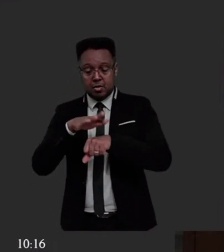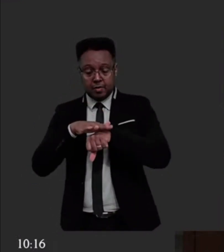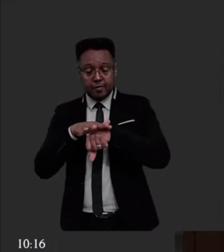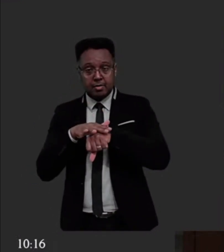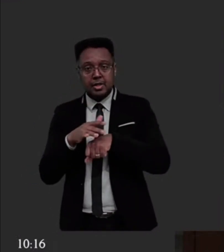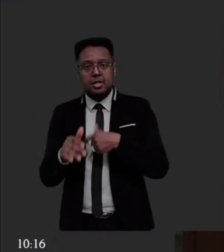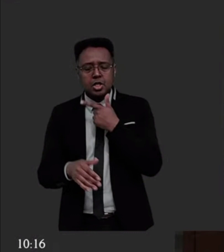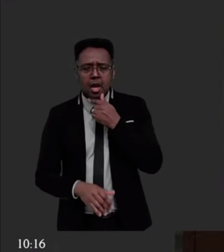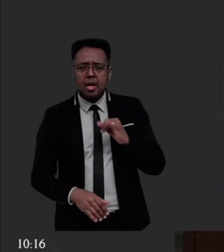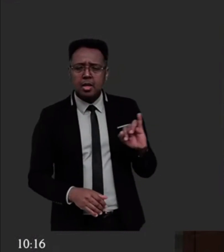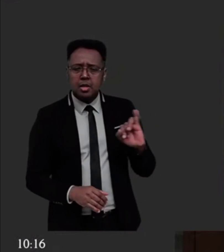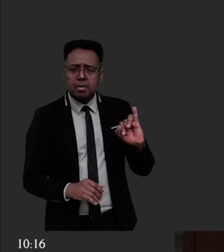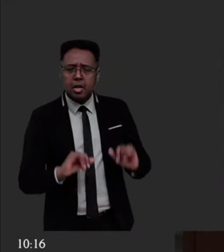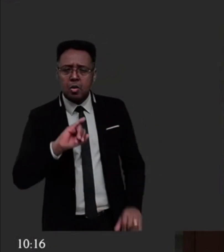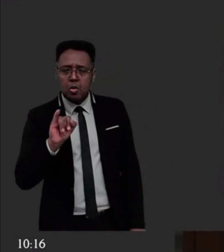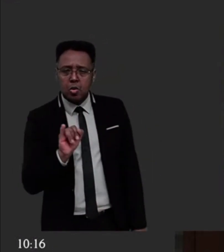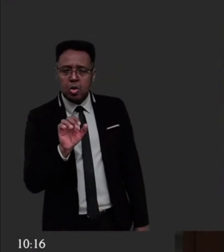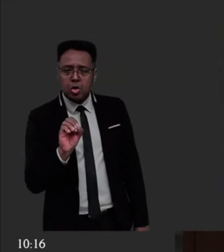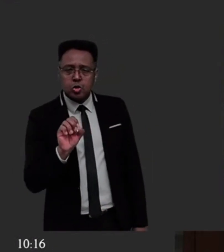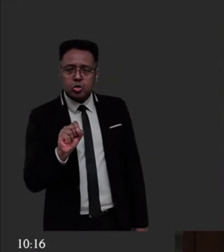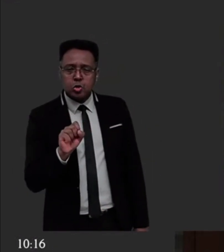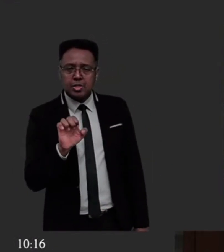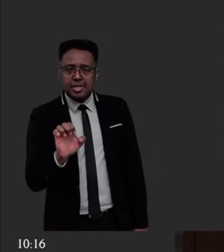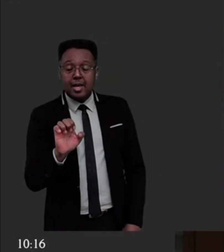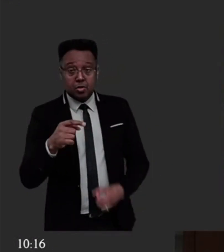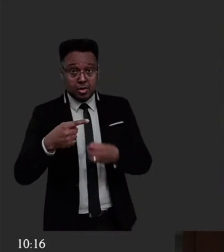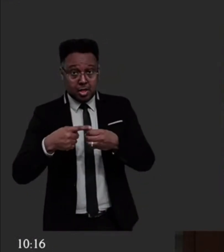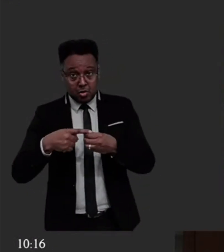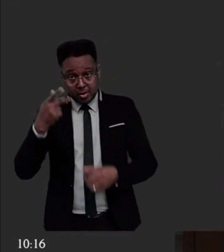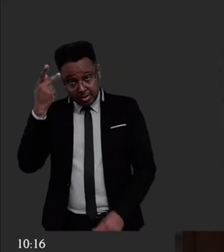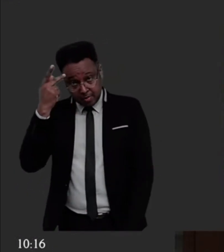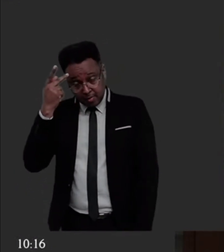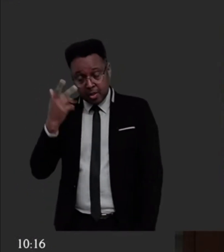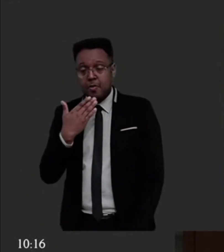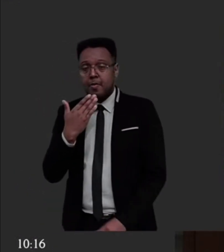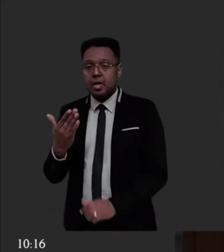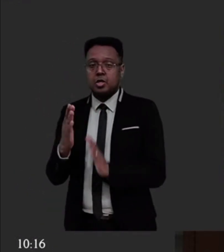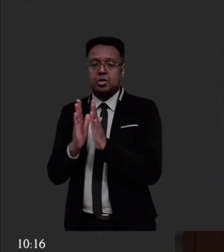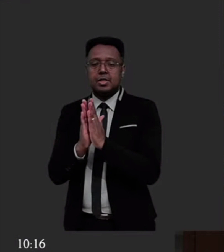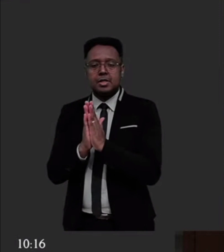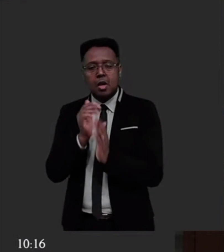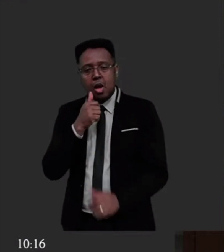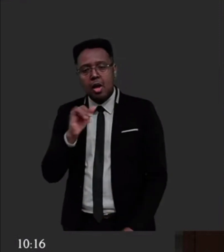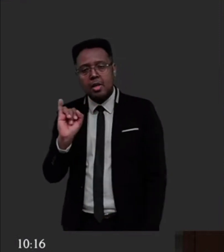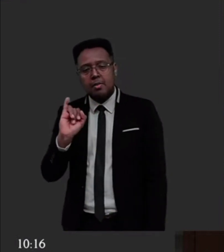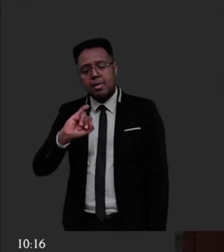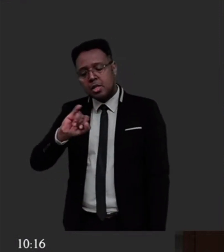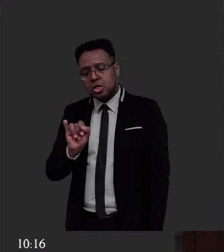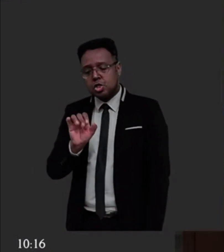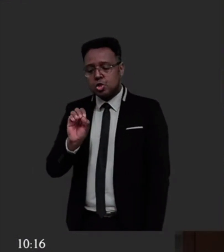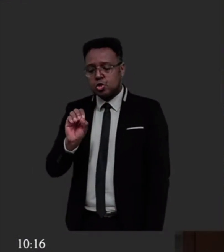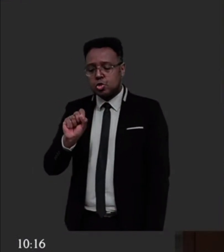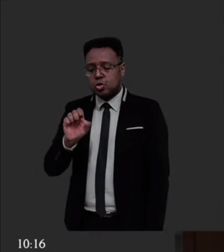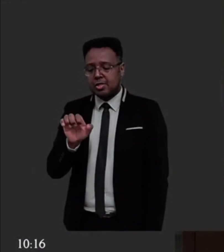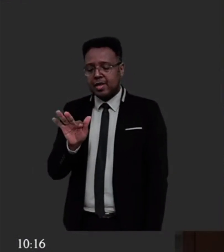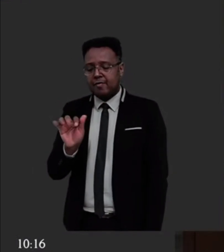José Donizete Teodoro, que é de Boituva. E também a irmã Josefa José de Goiânia, enferma. A irmã Ruth